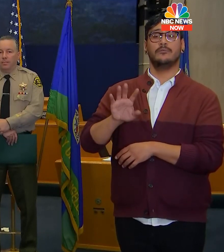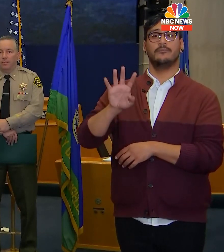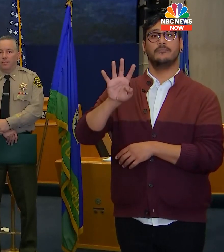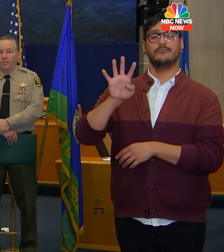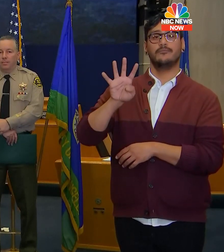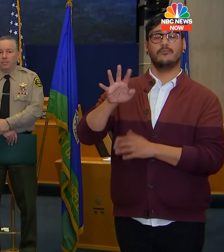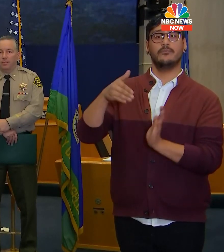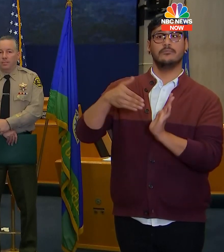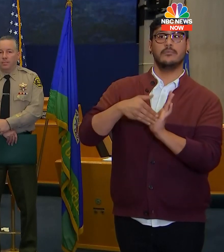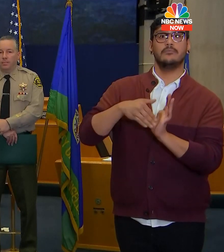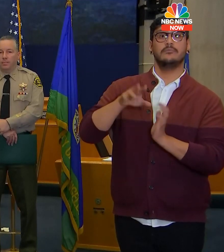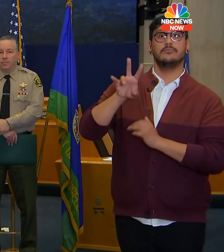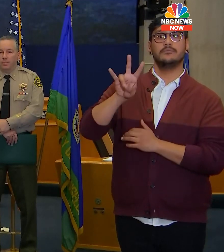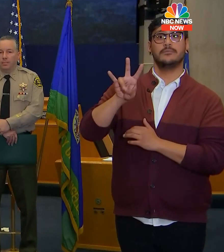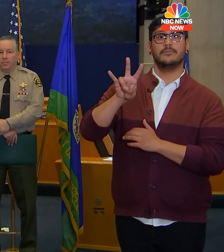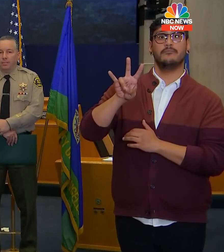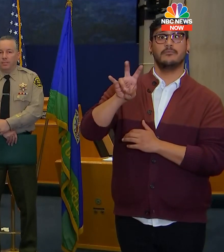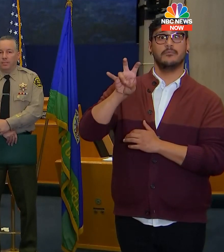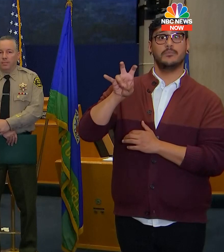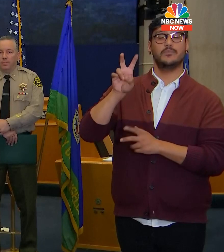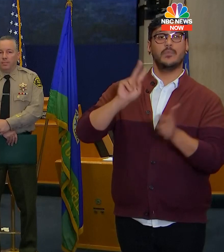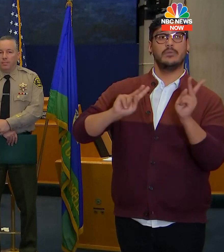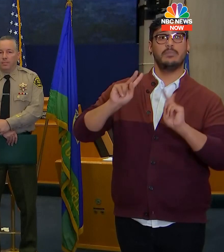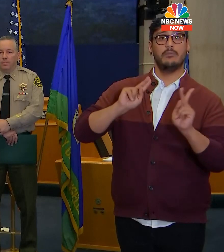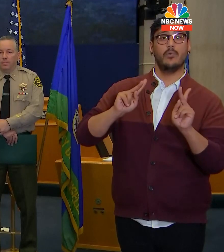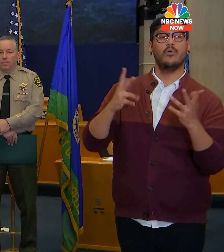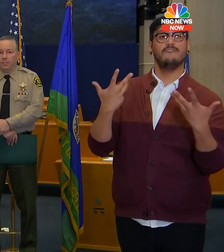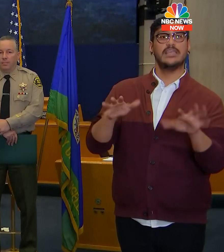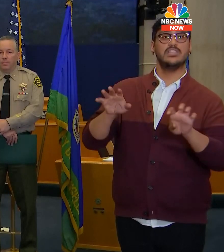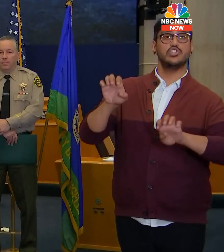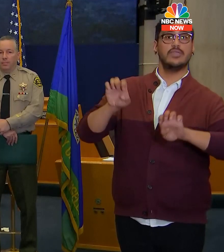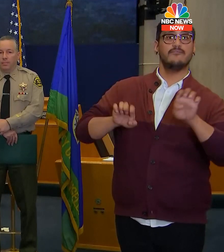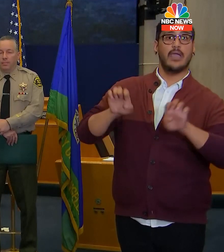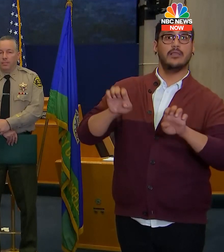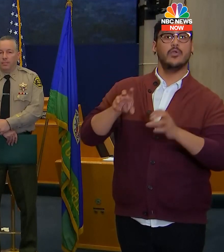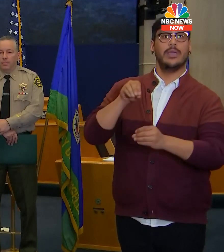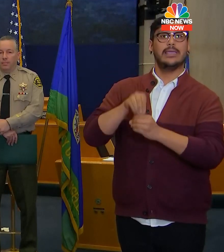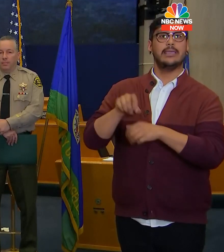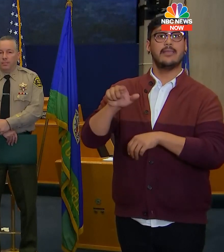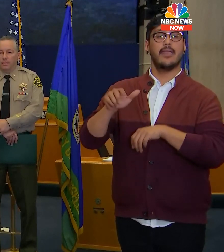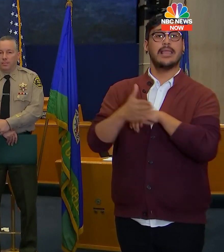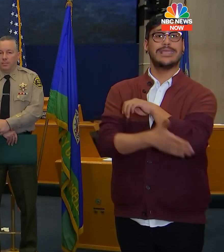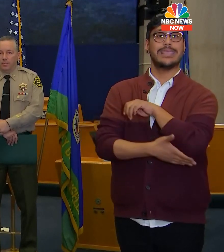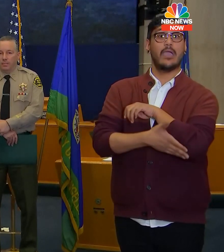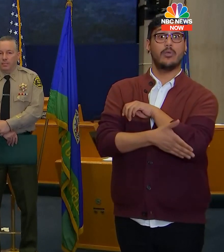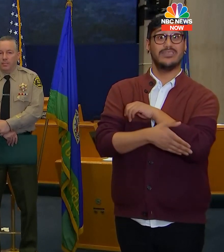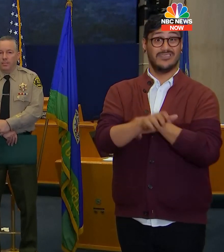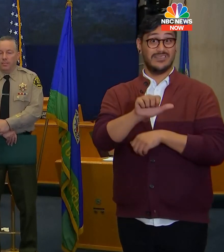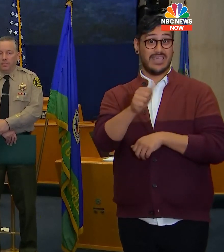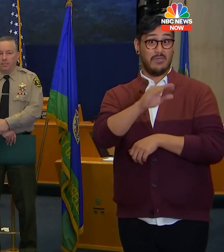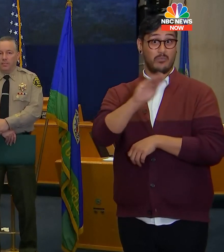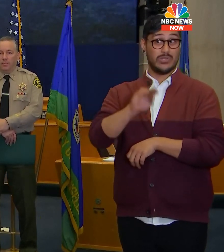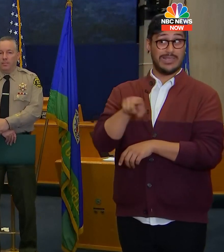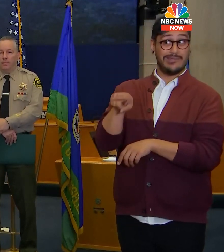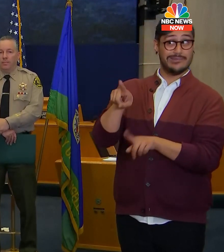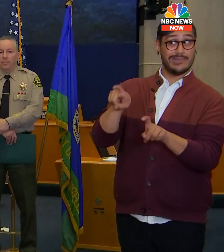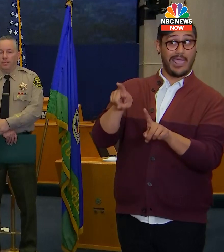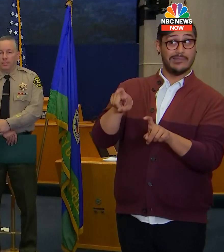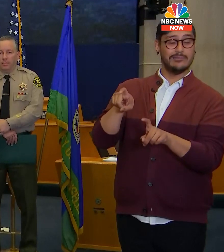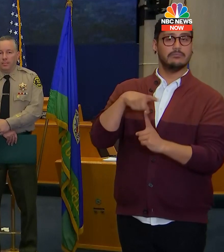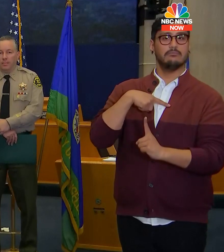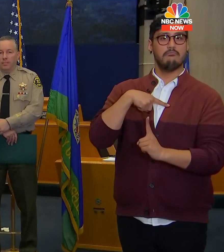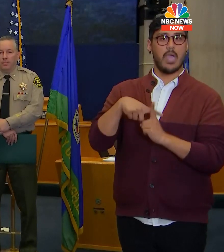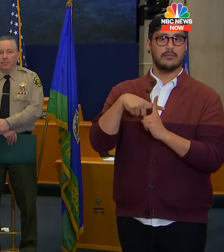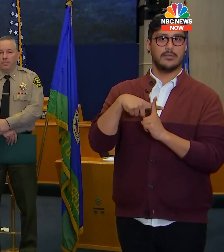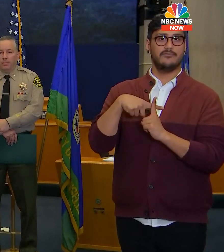4,700 personas habían sido evaluados en el condado de Los Ángeles y 10% dieron